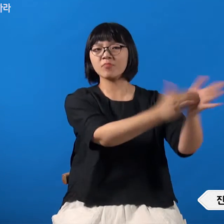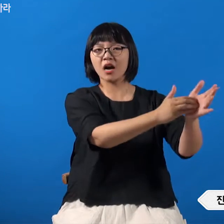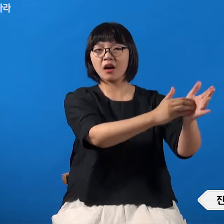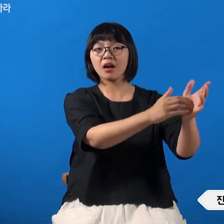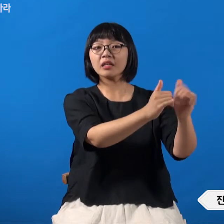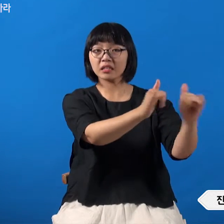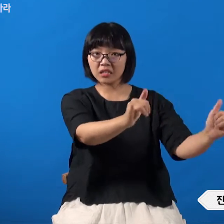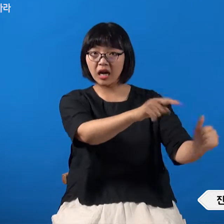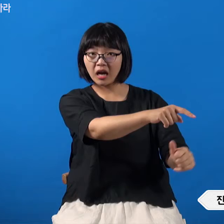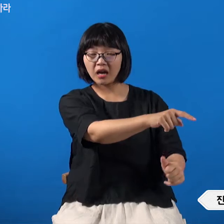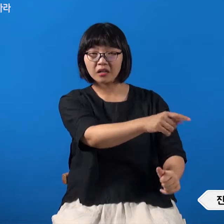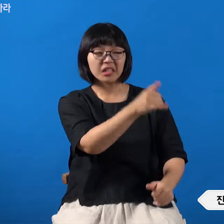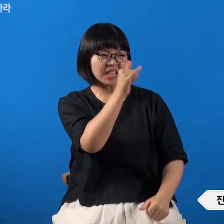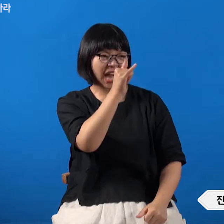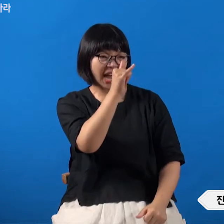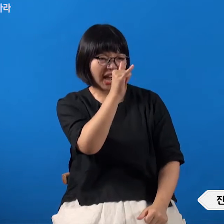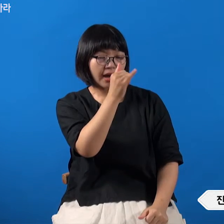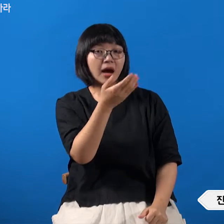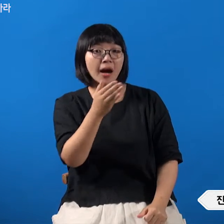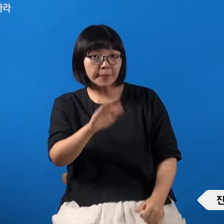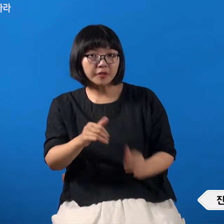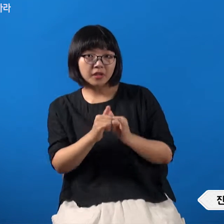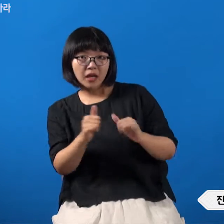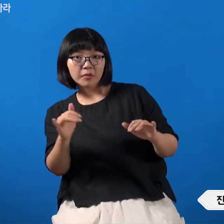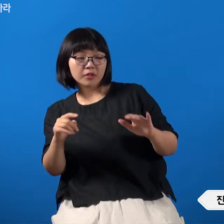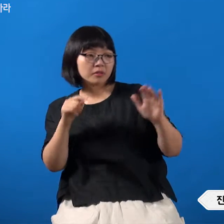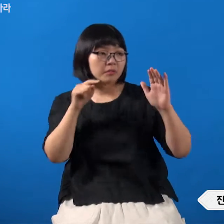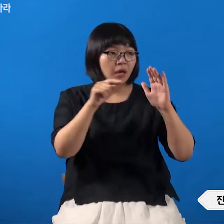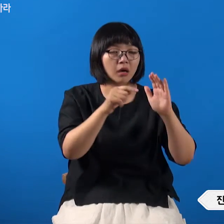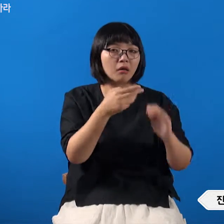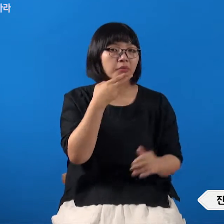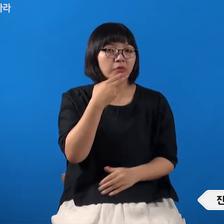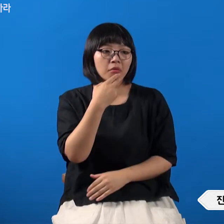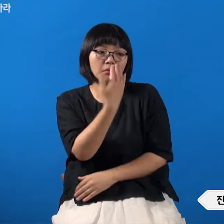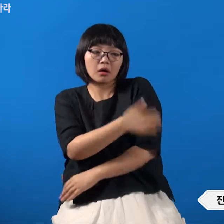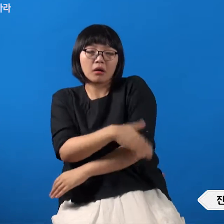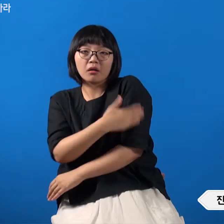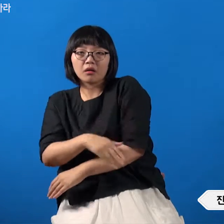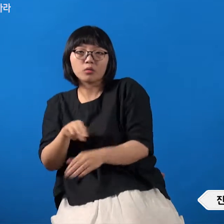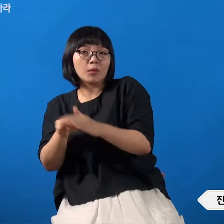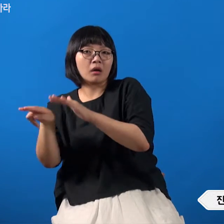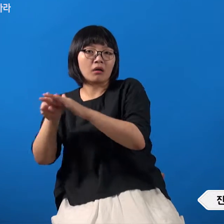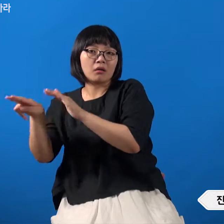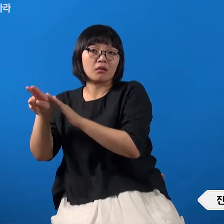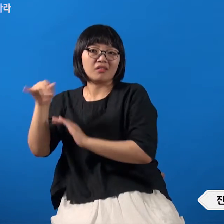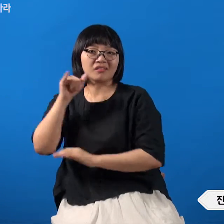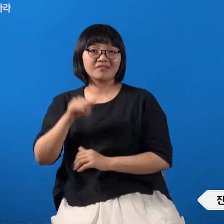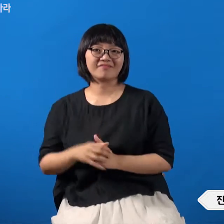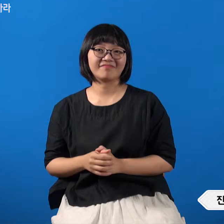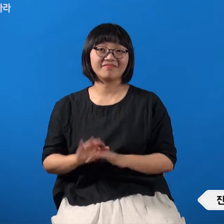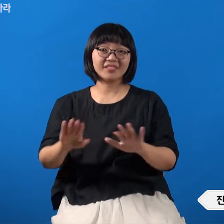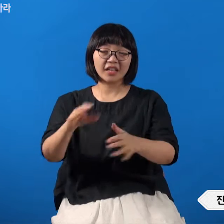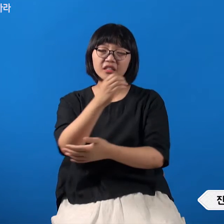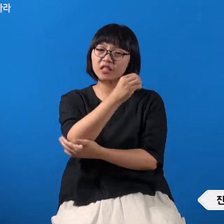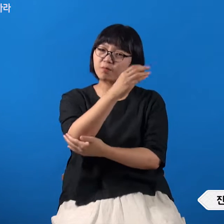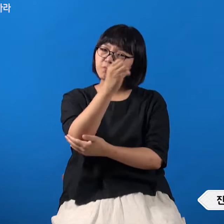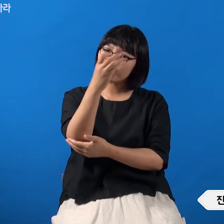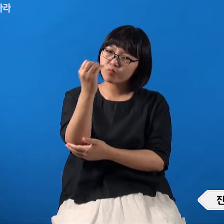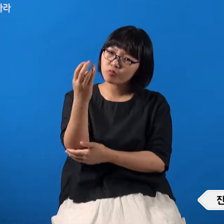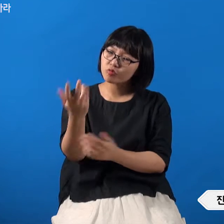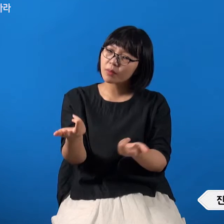아무도 나타나지 않는 곳이 되어버리고 맙니다. 그런데 신문이나 신문지상을